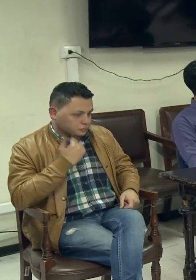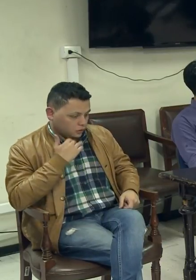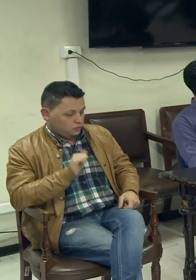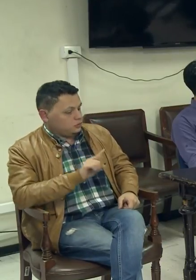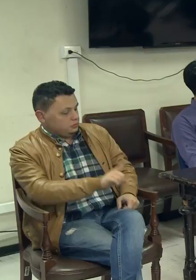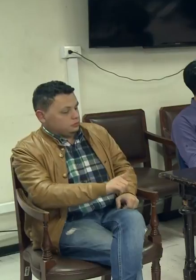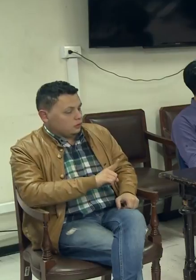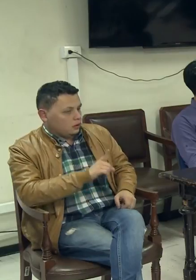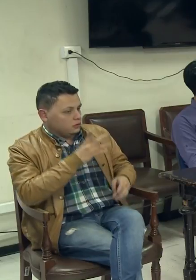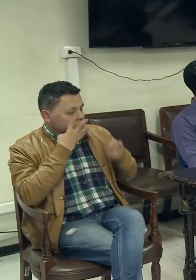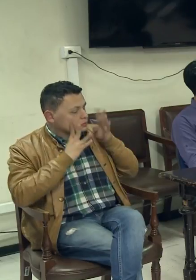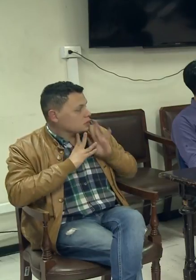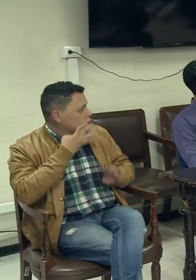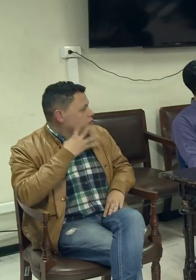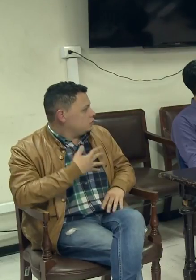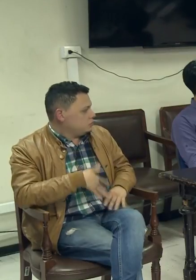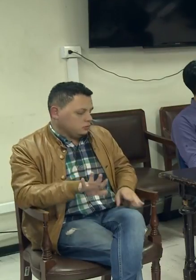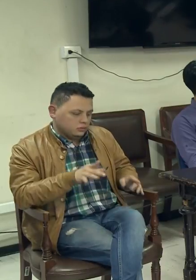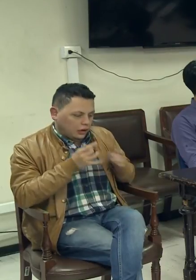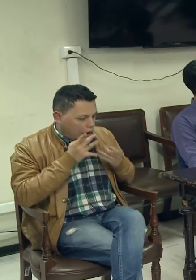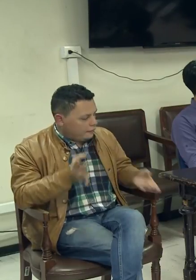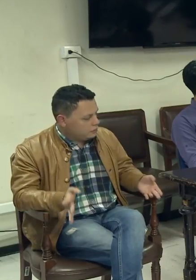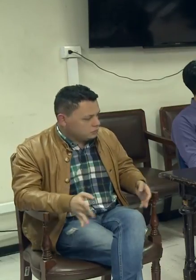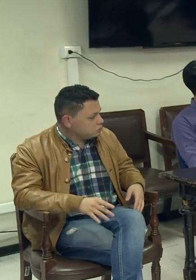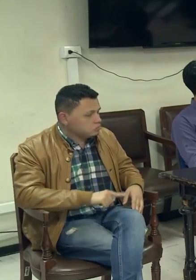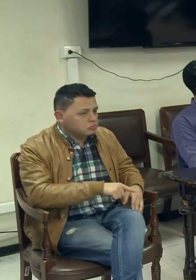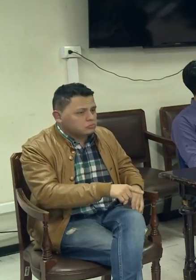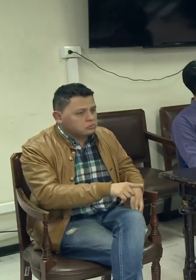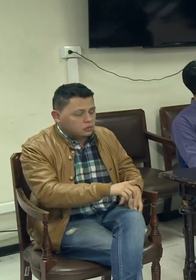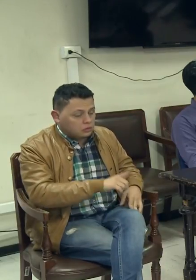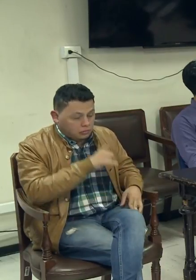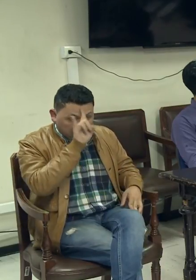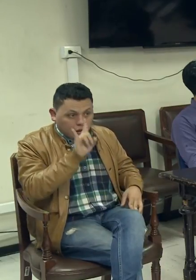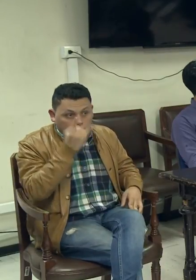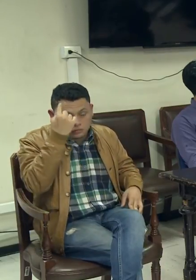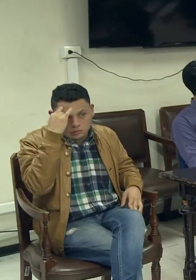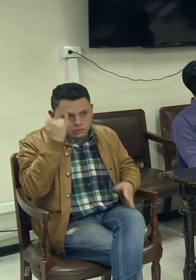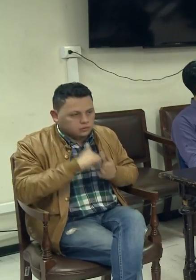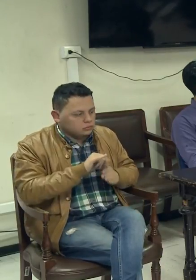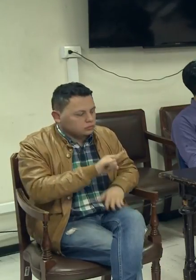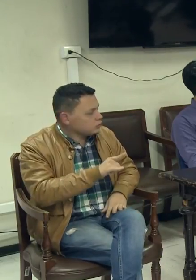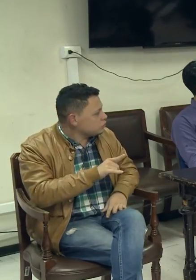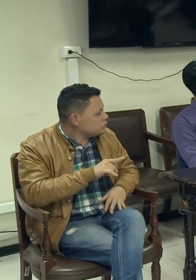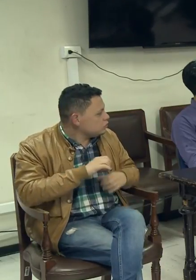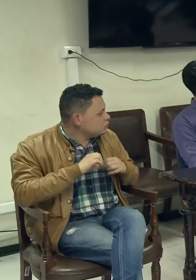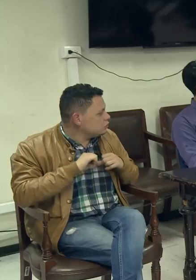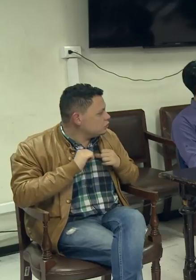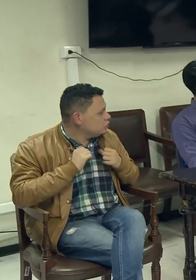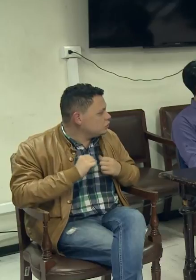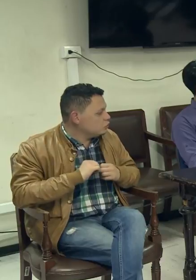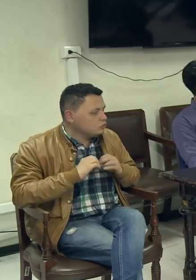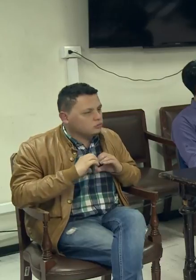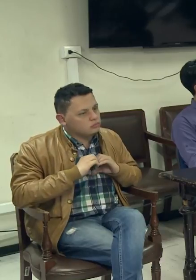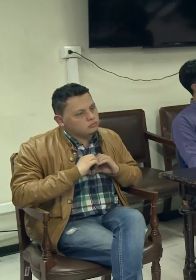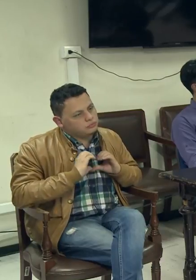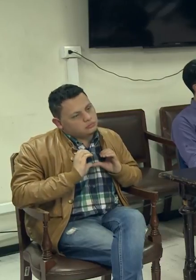que llega llorando es que le pasó algo horrible. No, ella llegaba llorando porque tenía el corazoncito